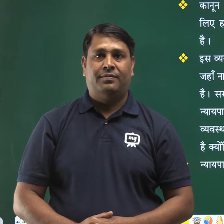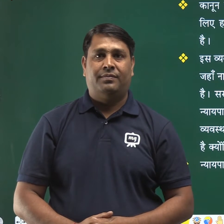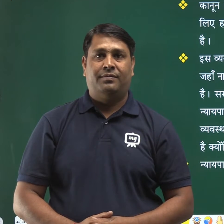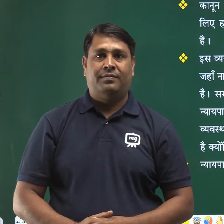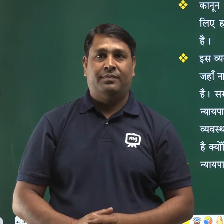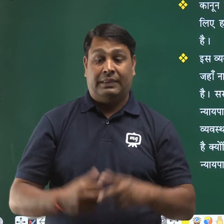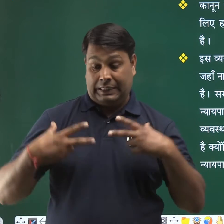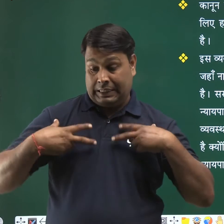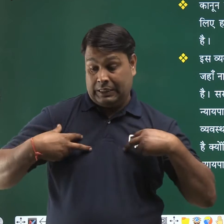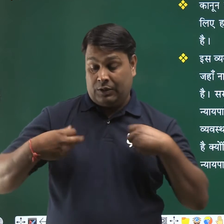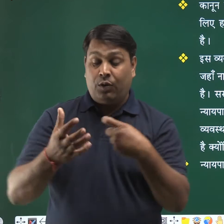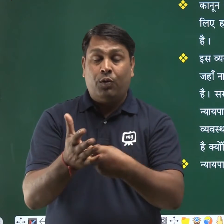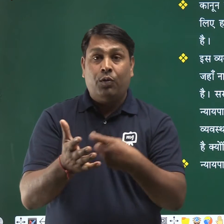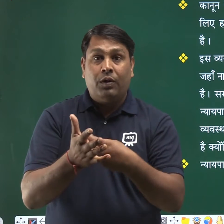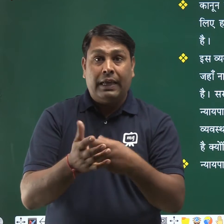कानून के शासन को